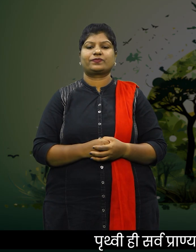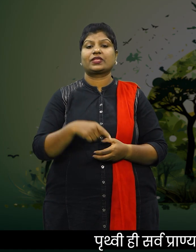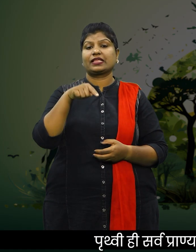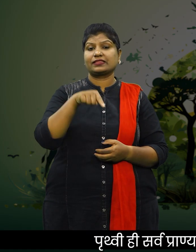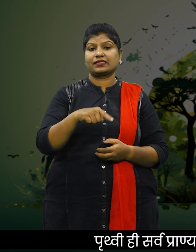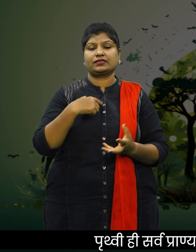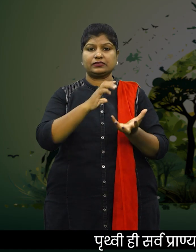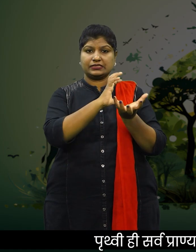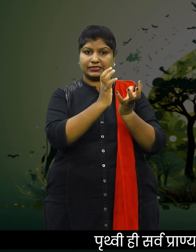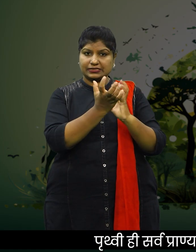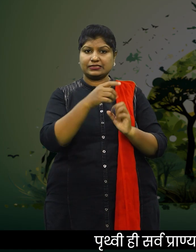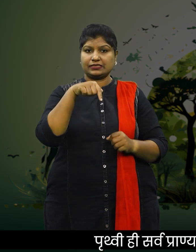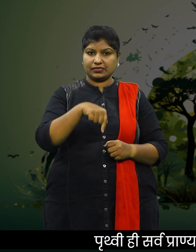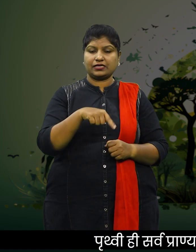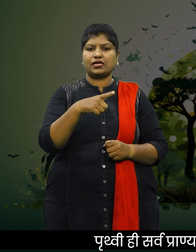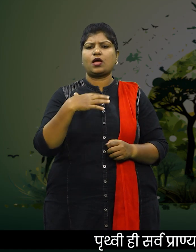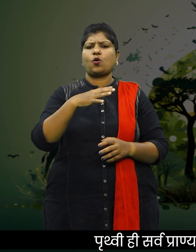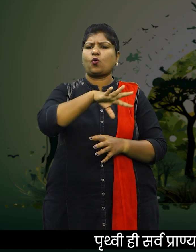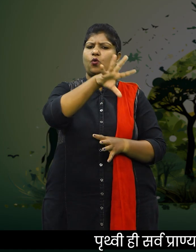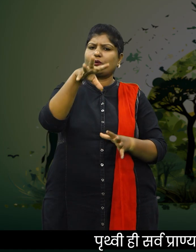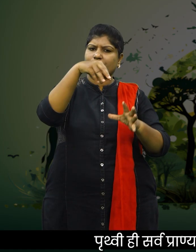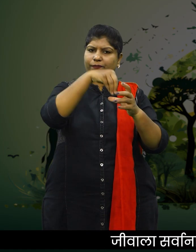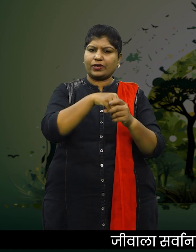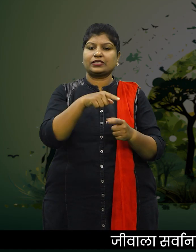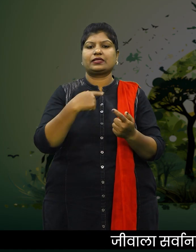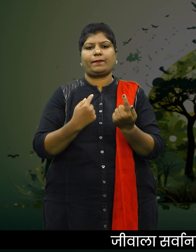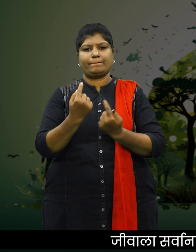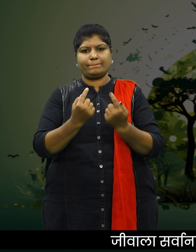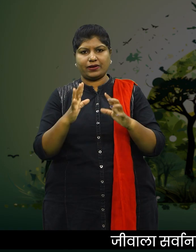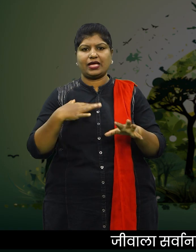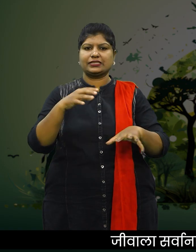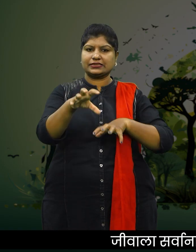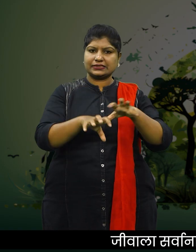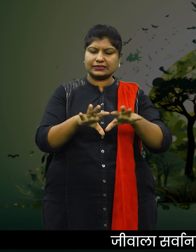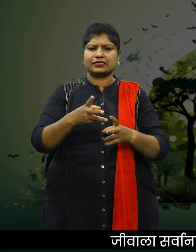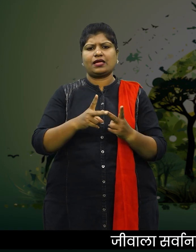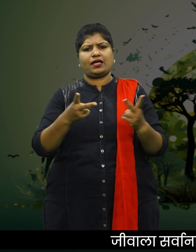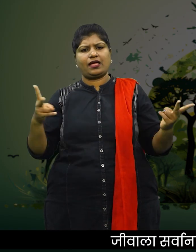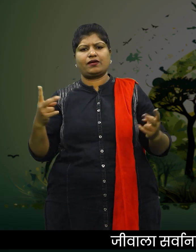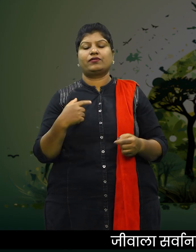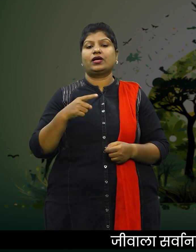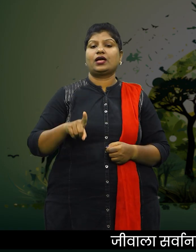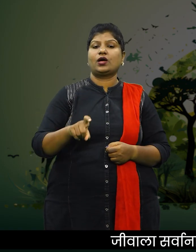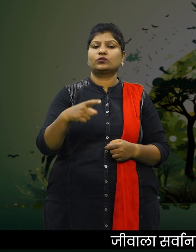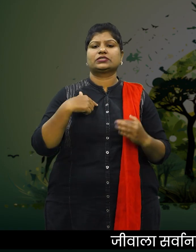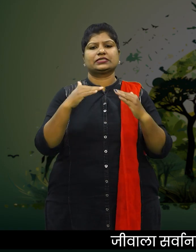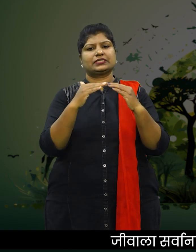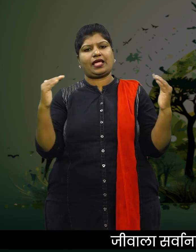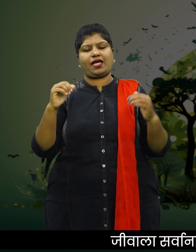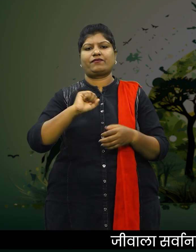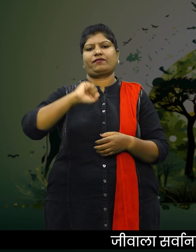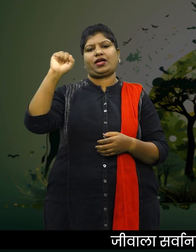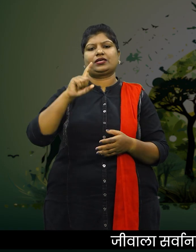पृथ्वी ही सर्व प्राण्यांची आणि वनस्पतींची आहे आणि प्रत्येक जीवाला सर्वांना जगण्याचा समान अधिकार आहे.